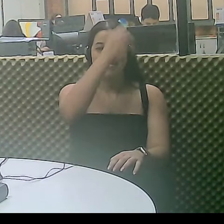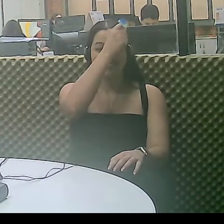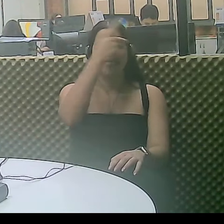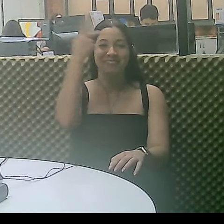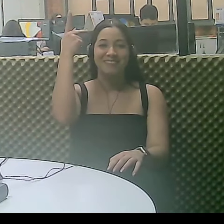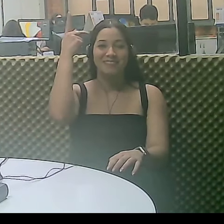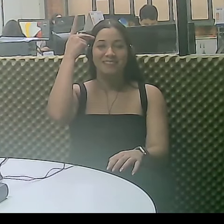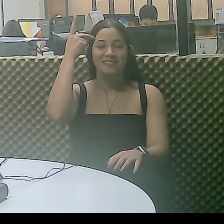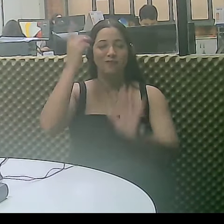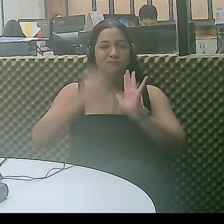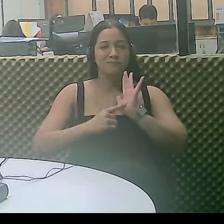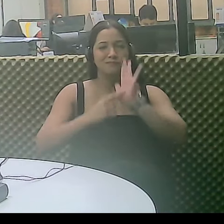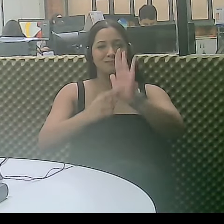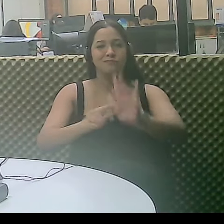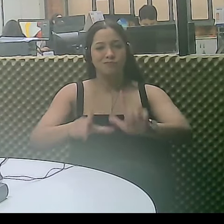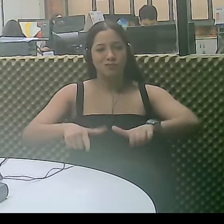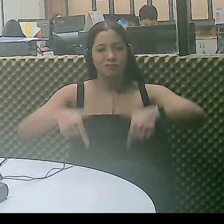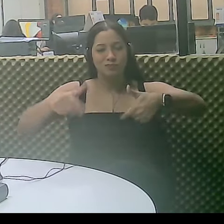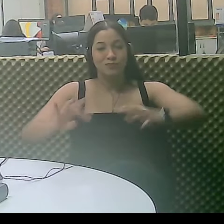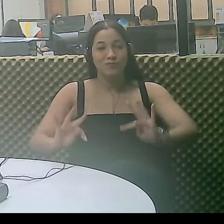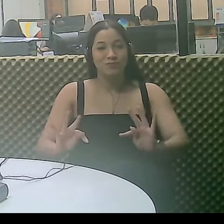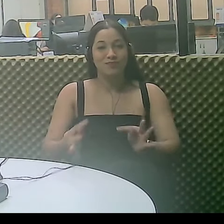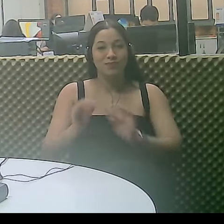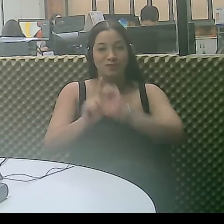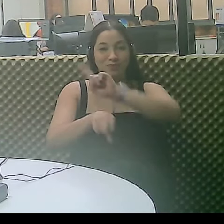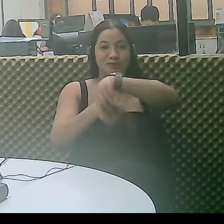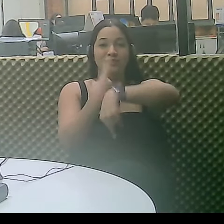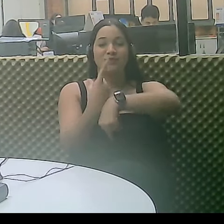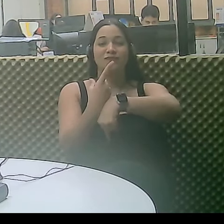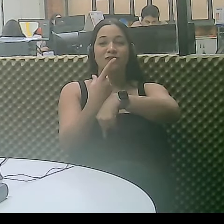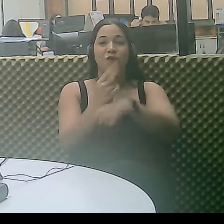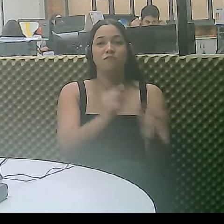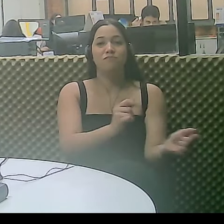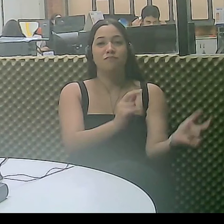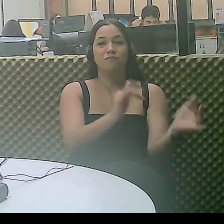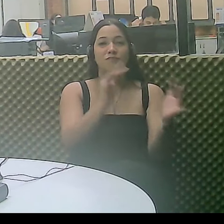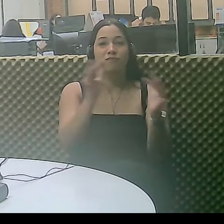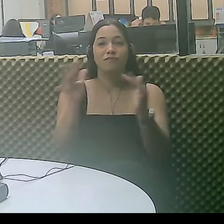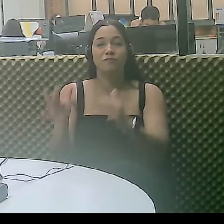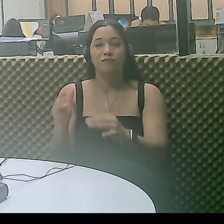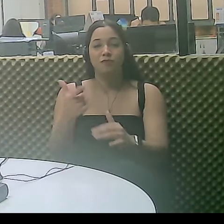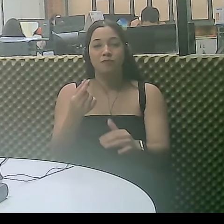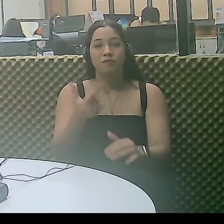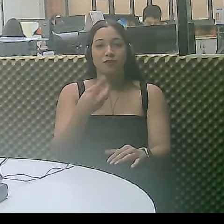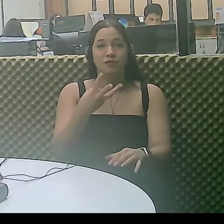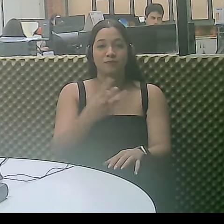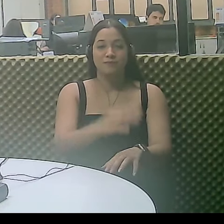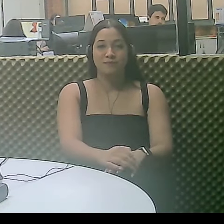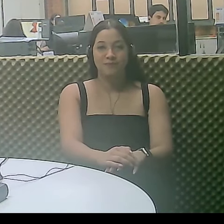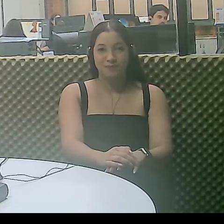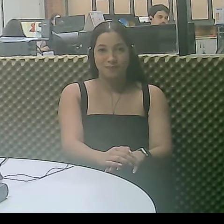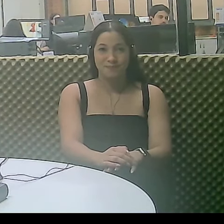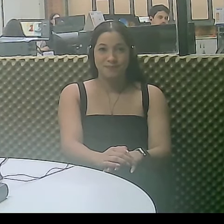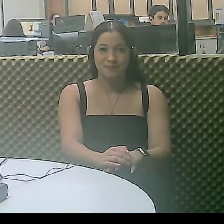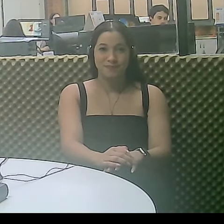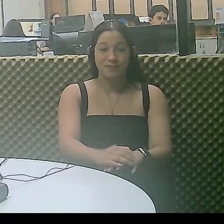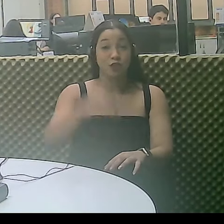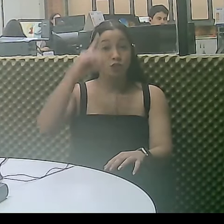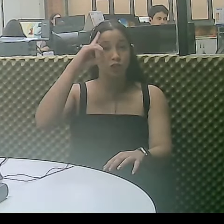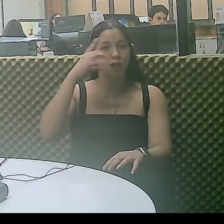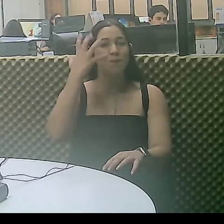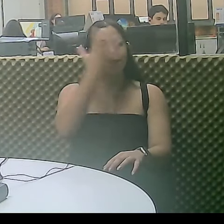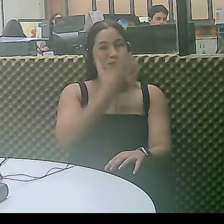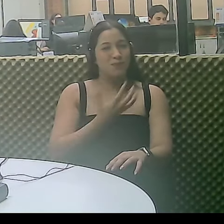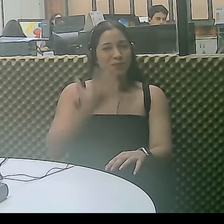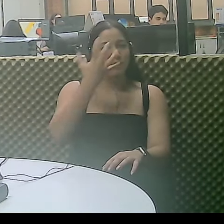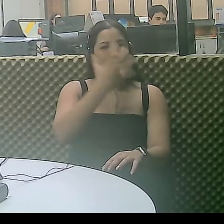Prefeitura apresenta ações de tecnologia e inovação durante a Summit 2023. Dia do Músico